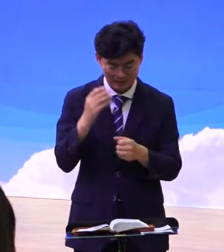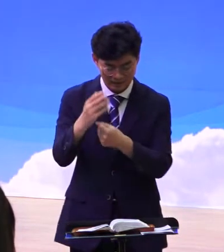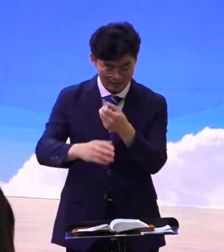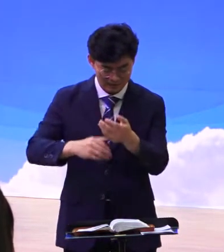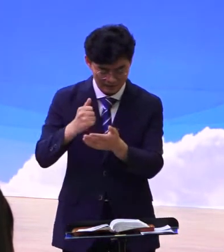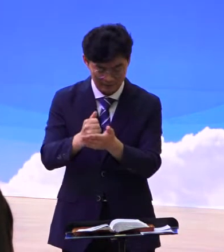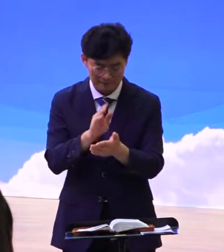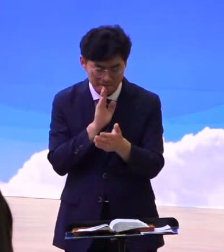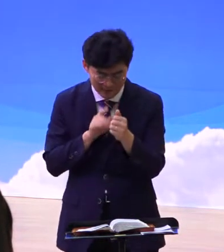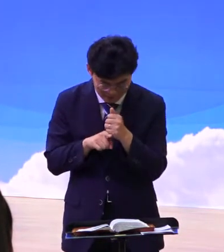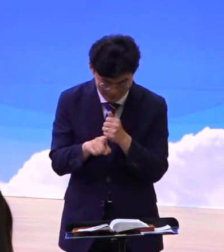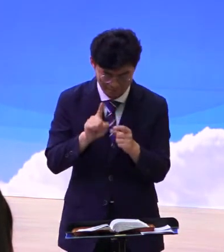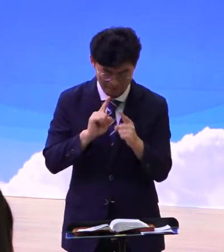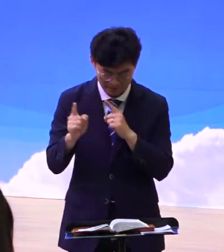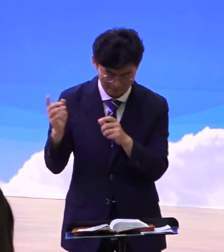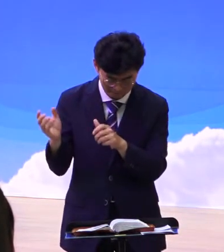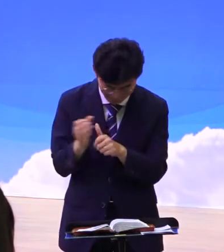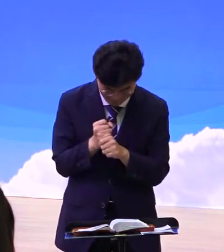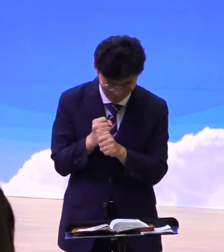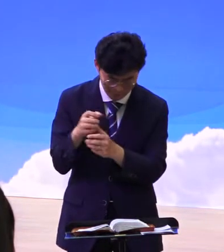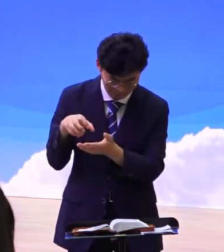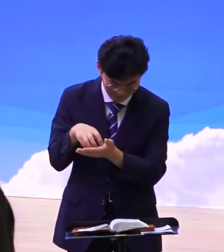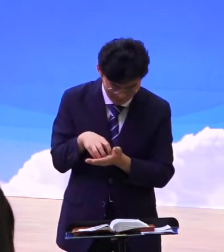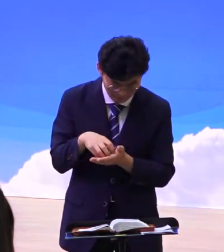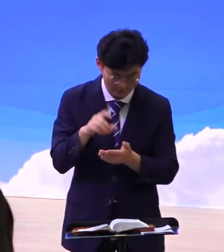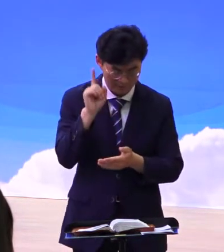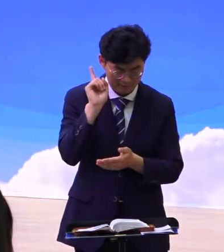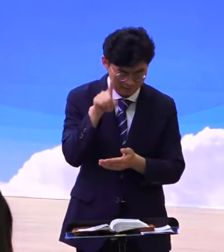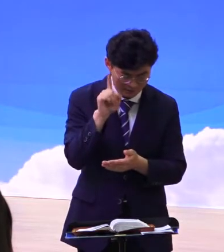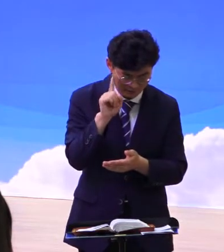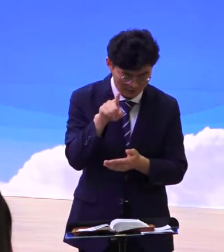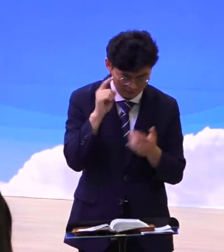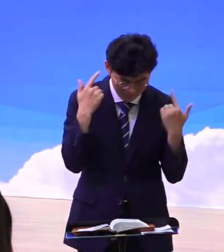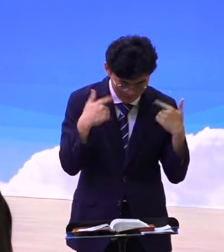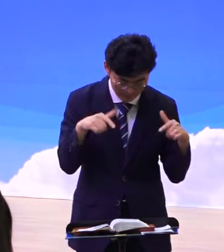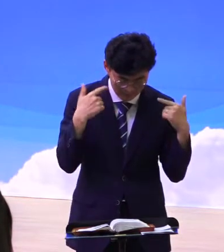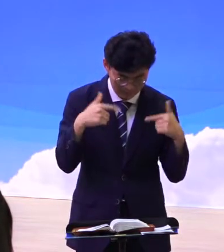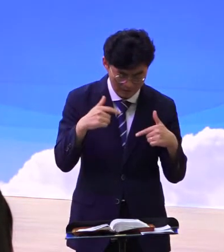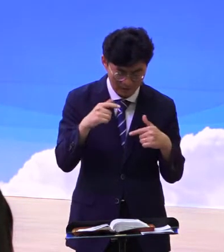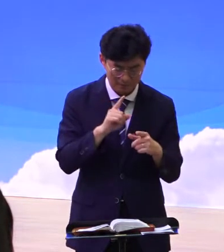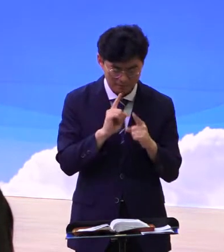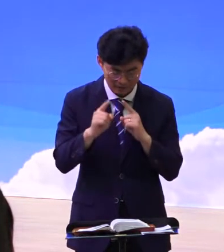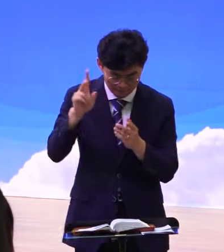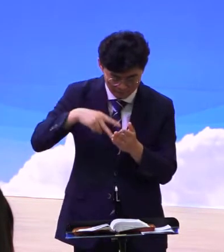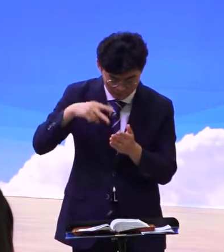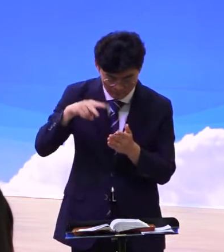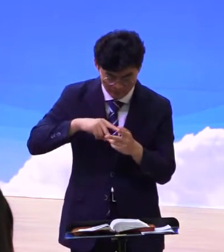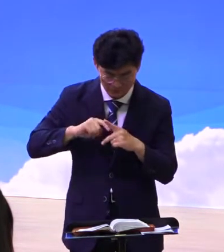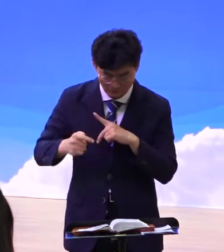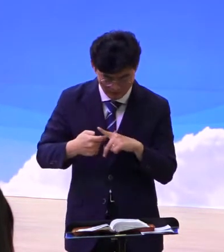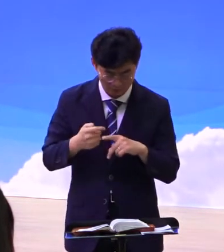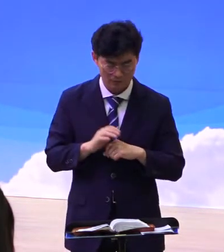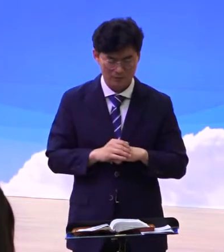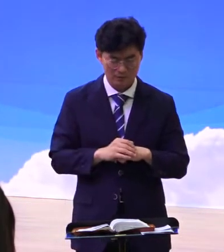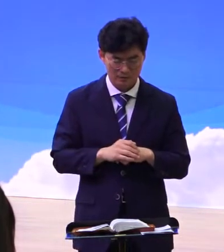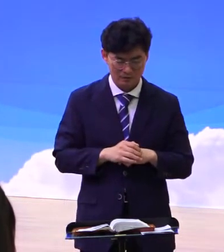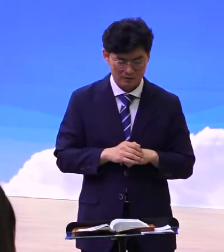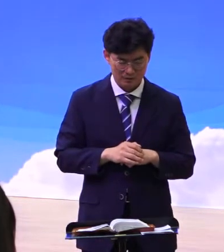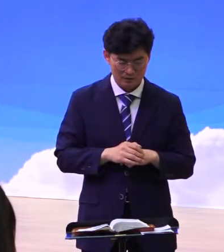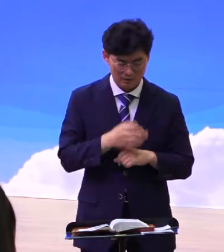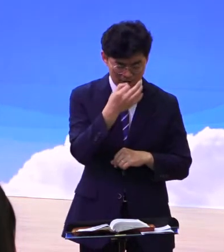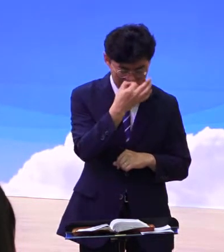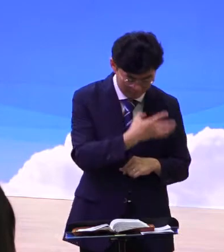하나님의 진리의 말씀을 붙잡고 날마다 그 말씀을 읽고 묵상하면서 힘든